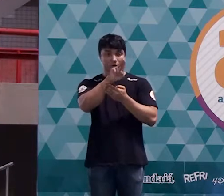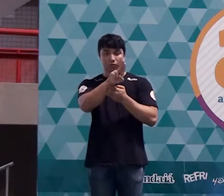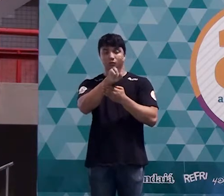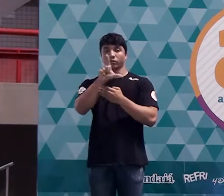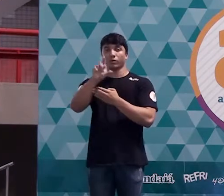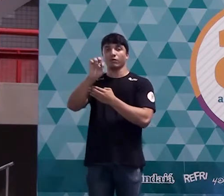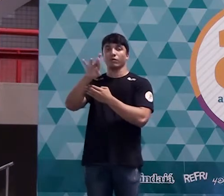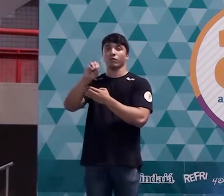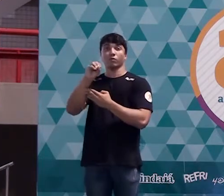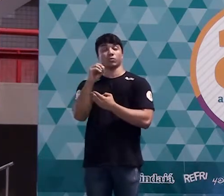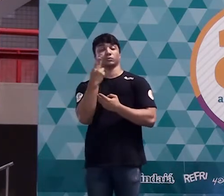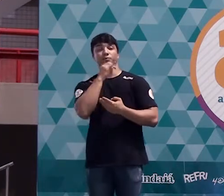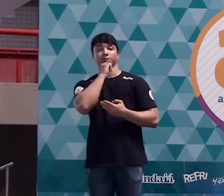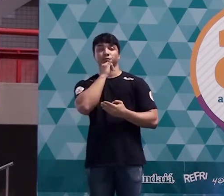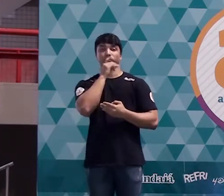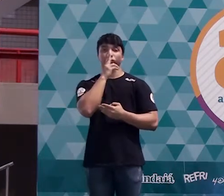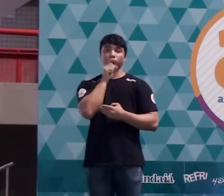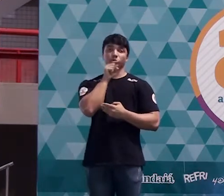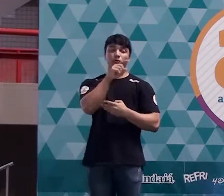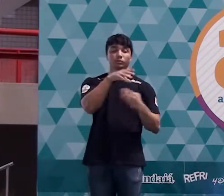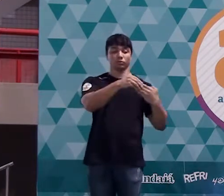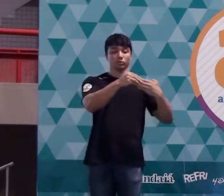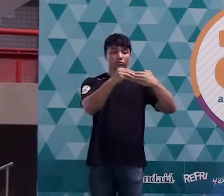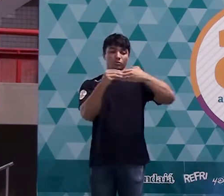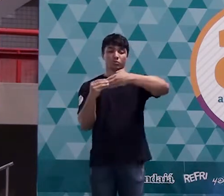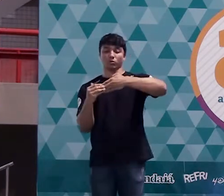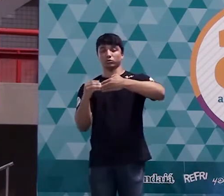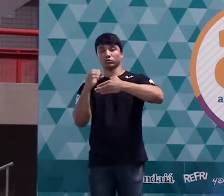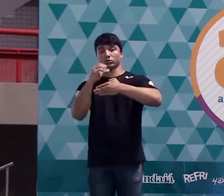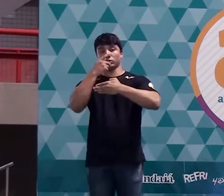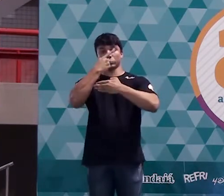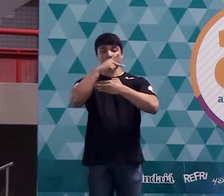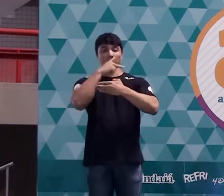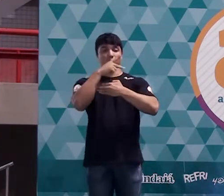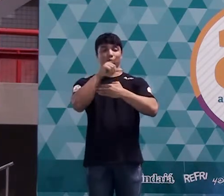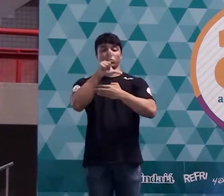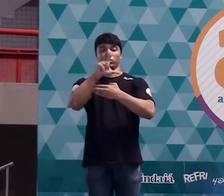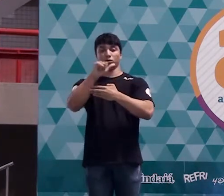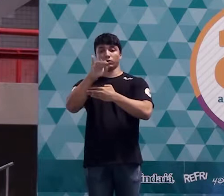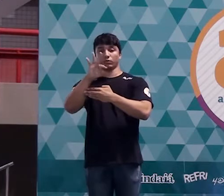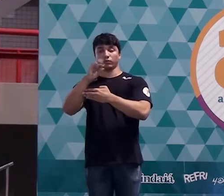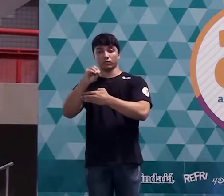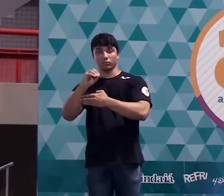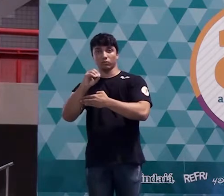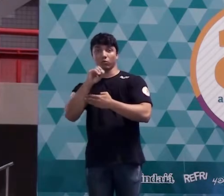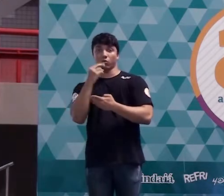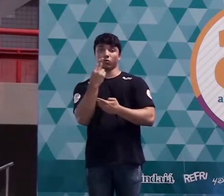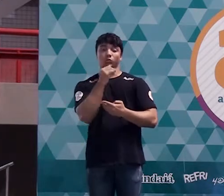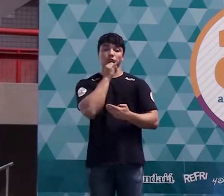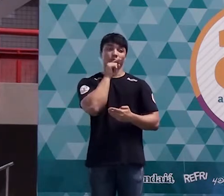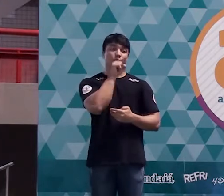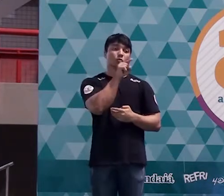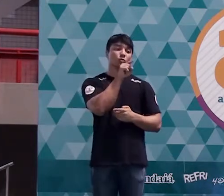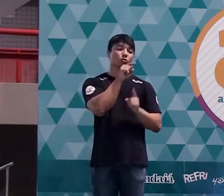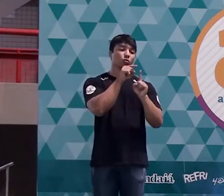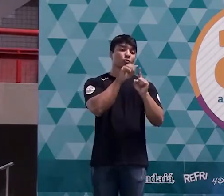Não. Ou eu digo, você trouxe seu livro, ou